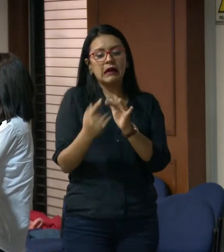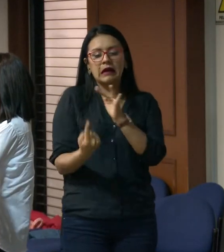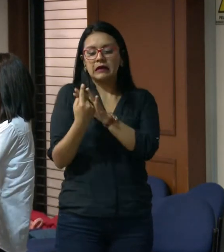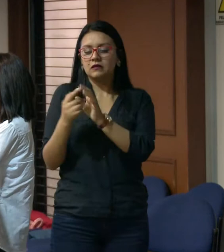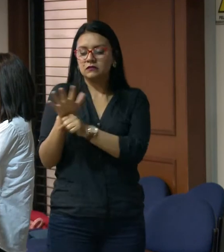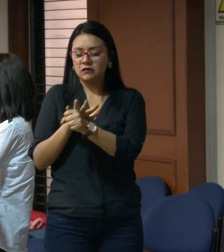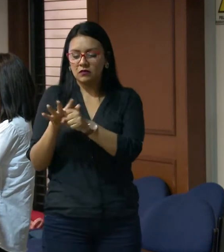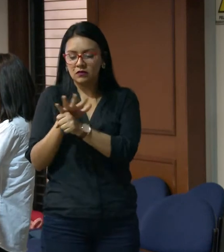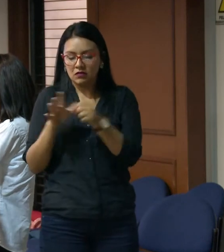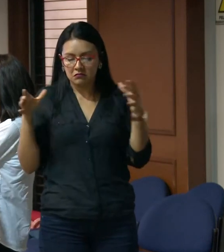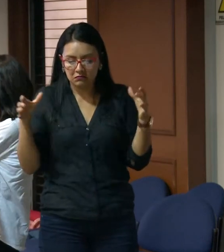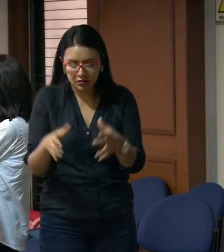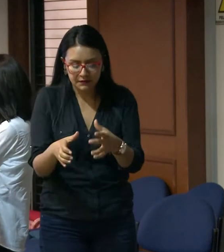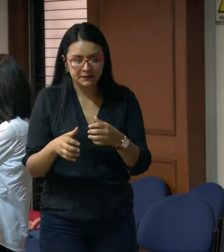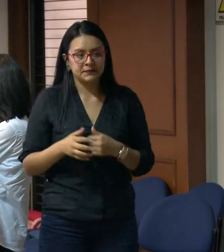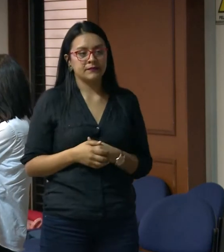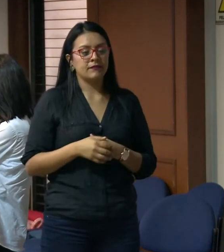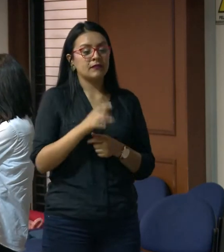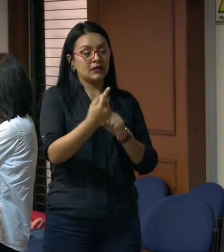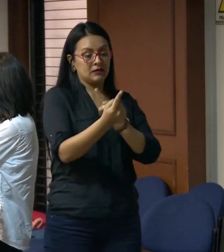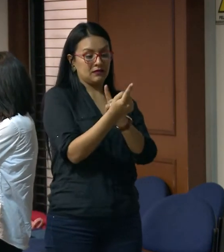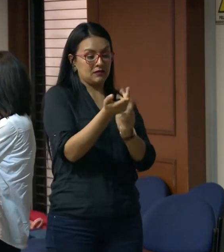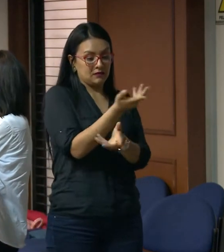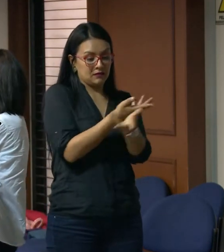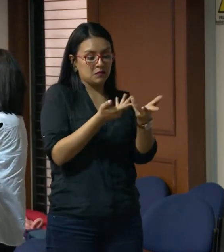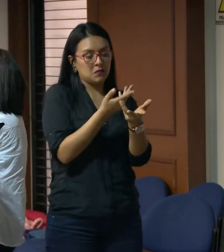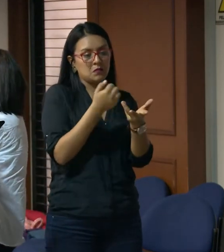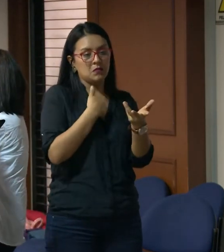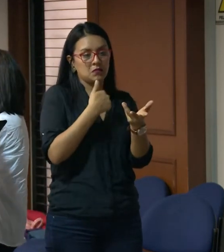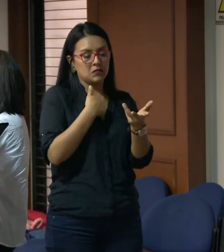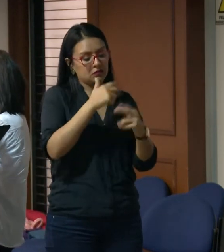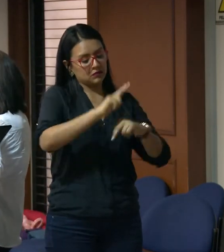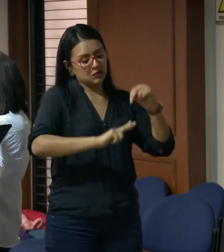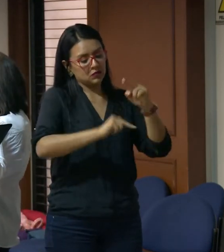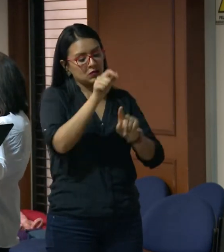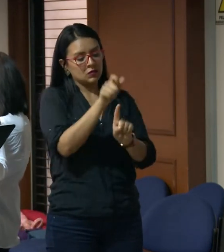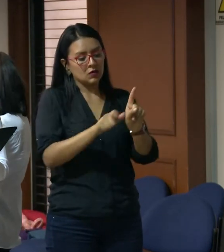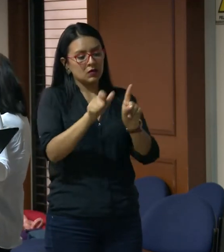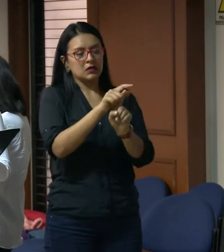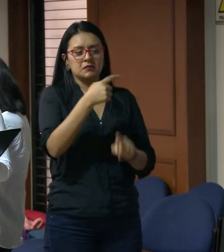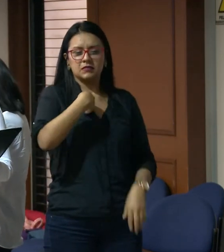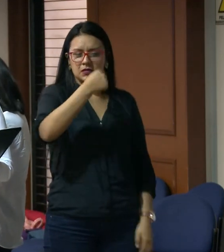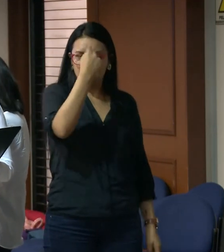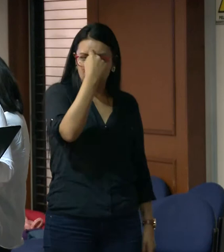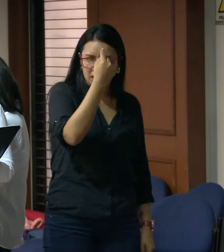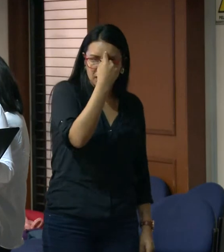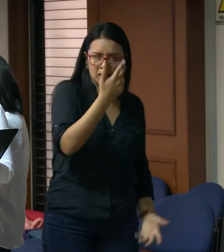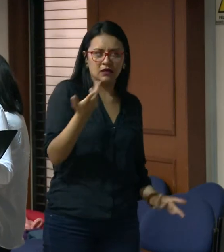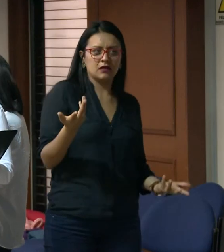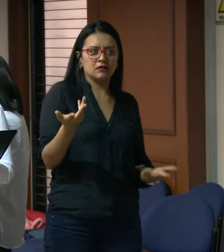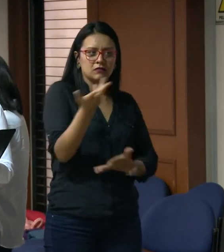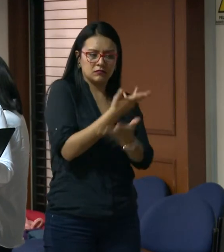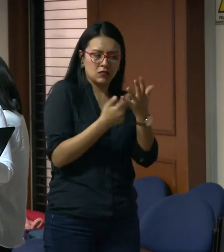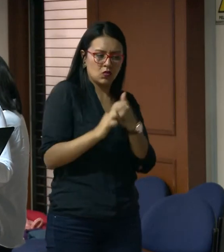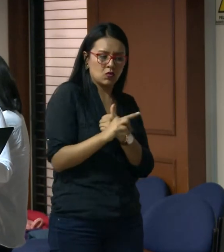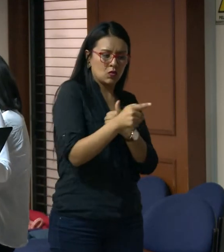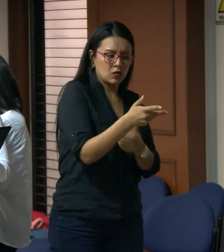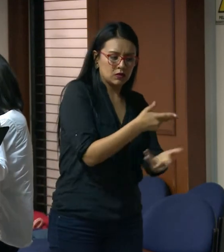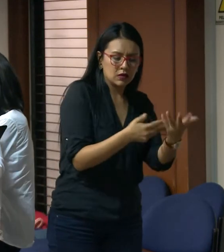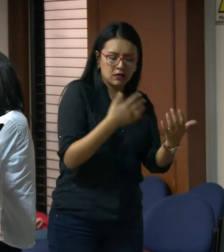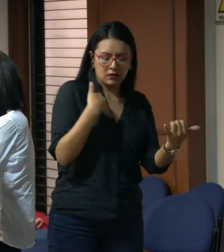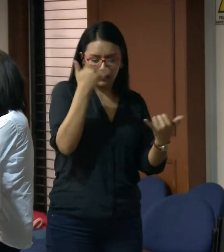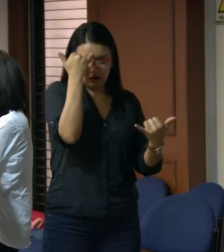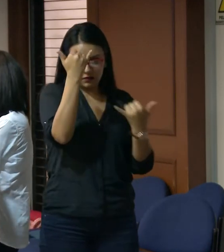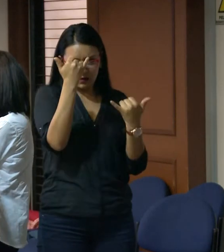situación. A partir de la interacción, los sujetos pueden construir el pensamiento, relacionarse con el otro, sus